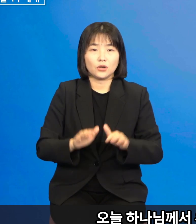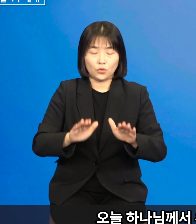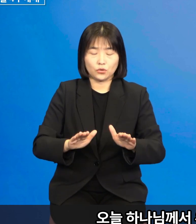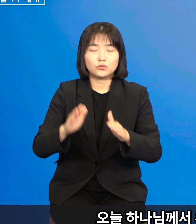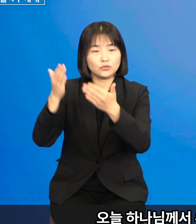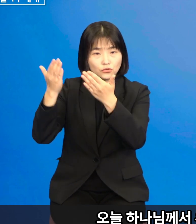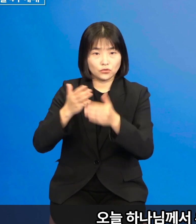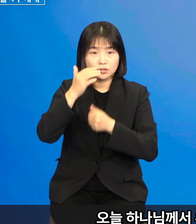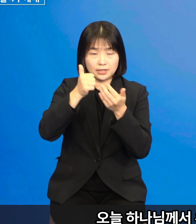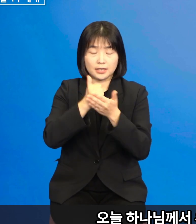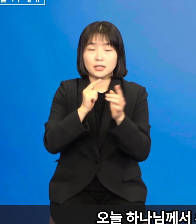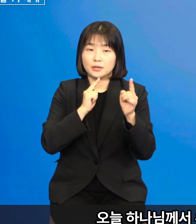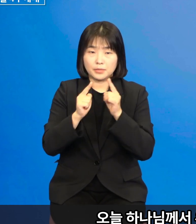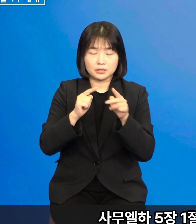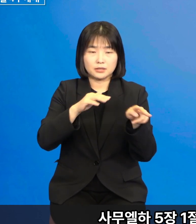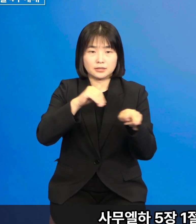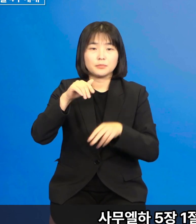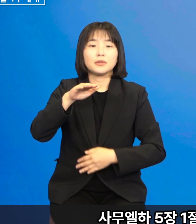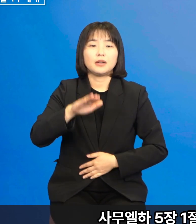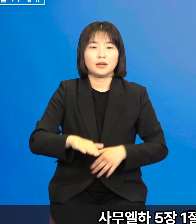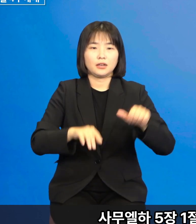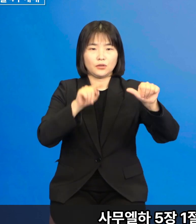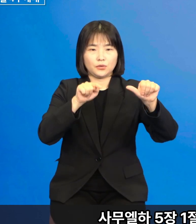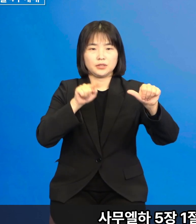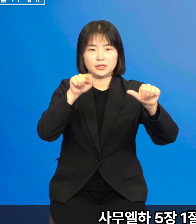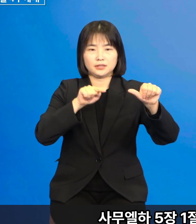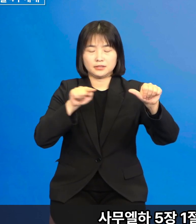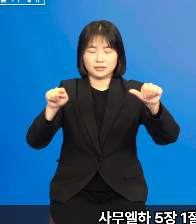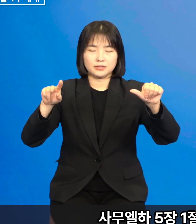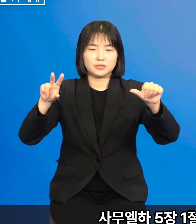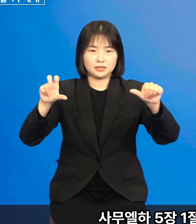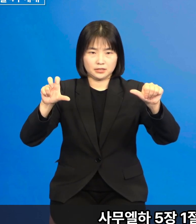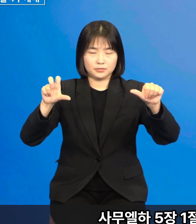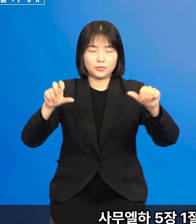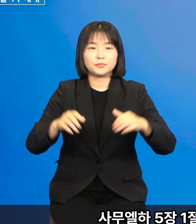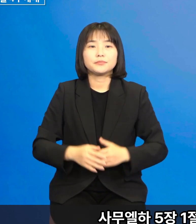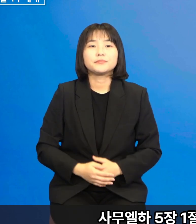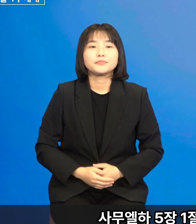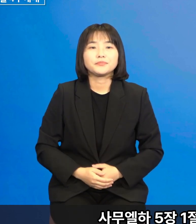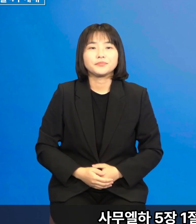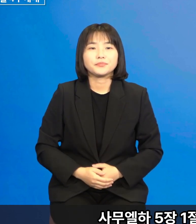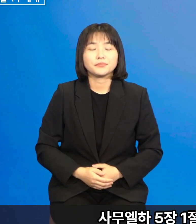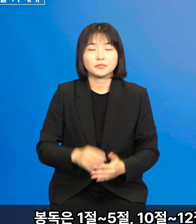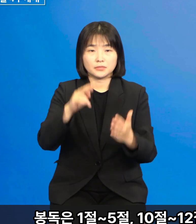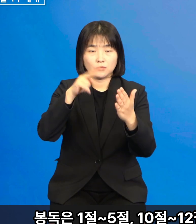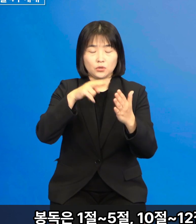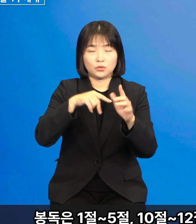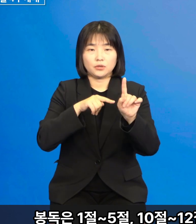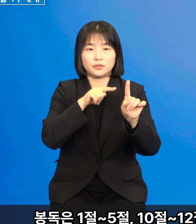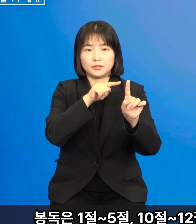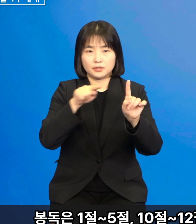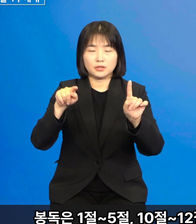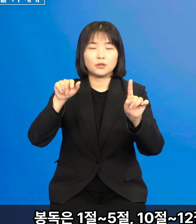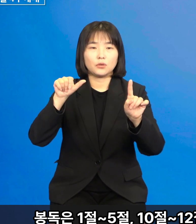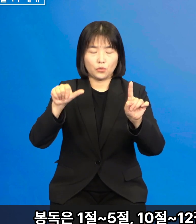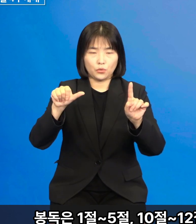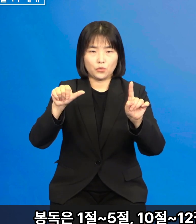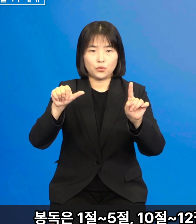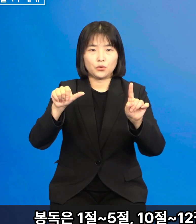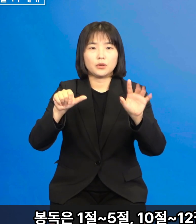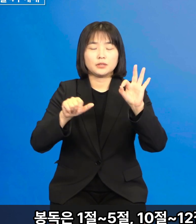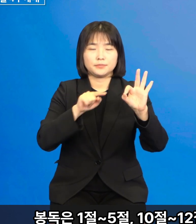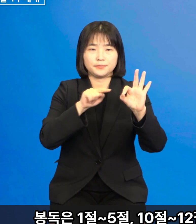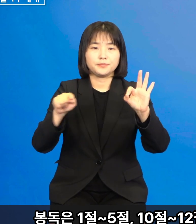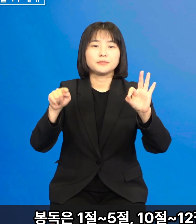오늘 하나님께서 우리에게 주시는 말씀은 사무엘하 5장 1절에서 25절 말씀입니다. 봉독은 1절에서